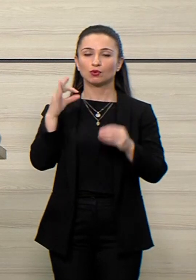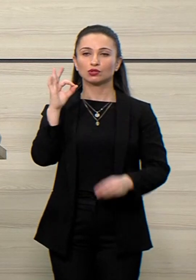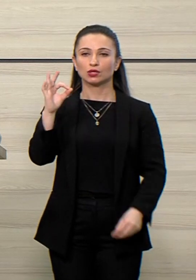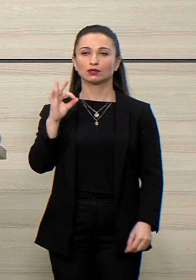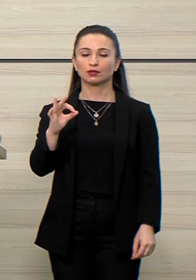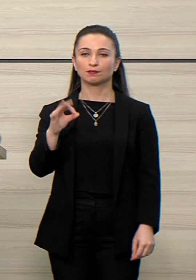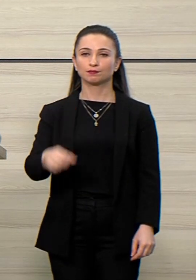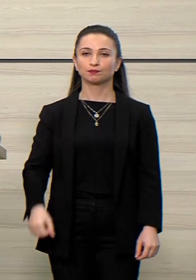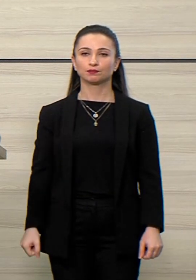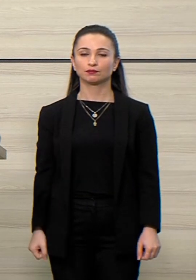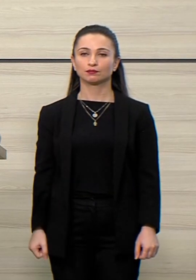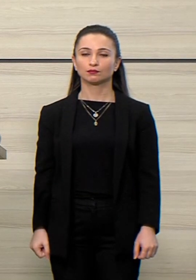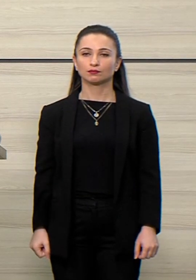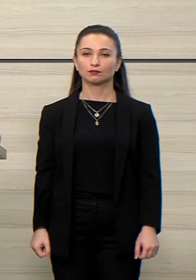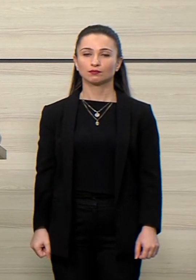0.15%.